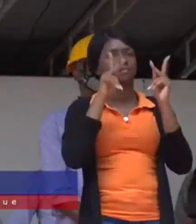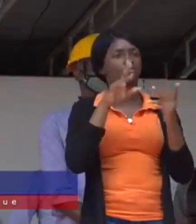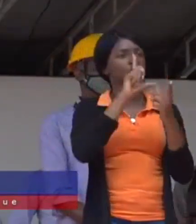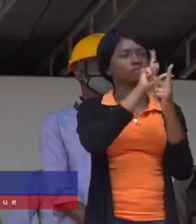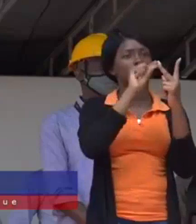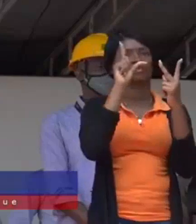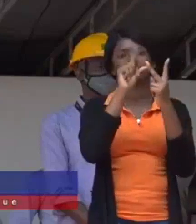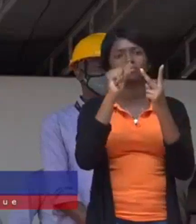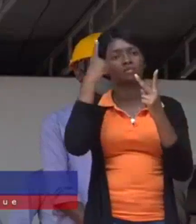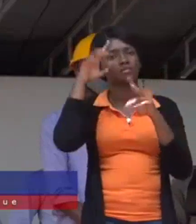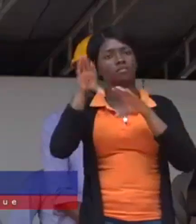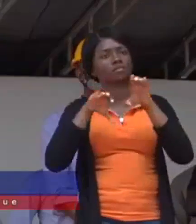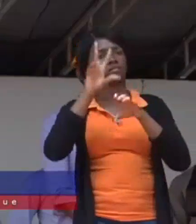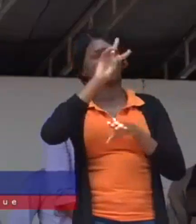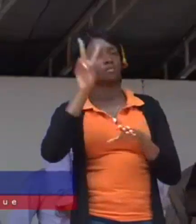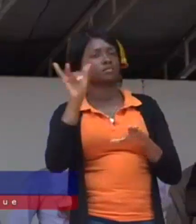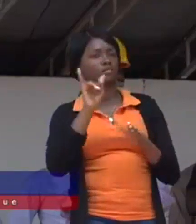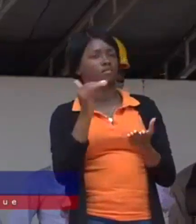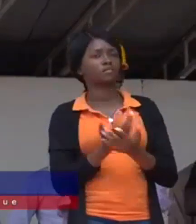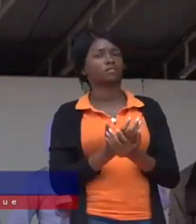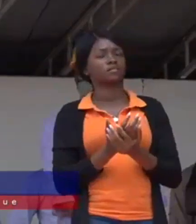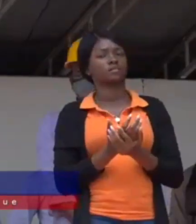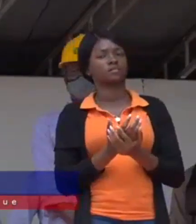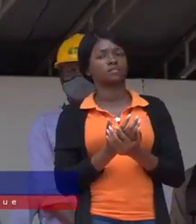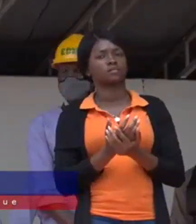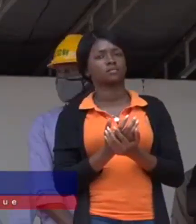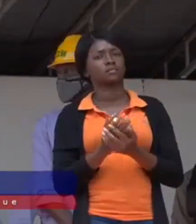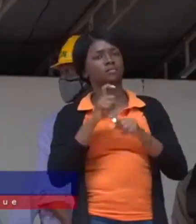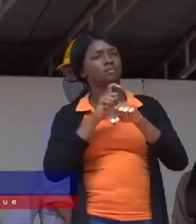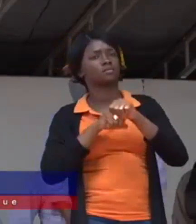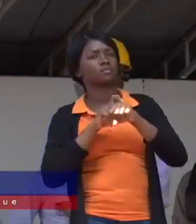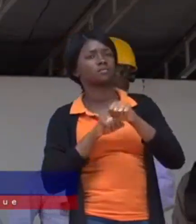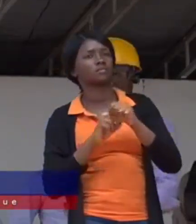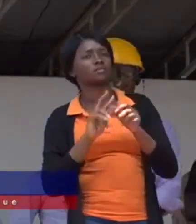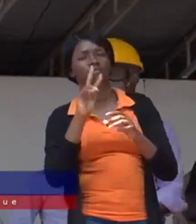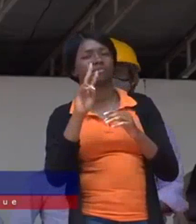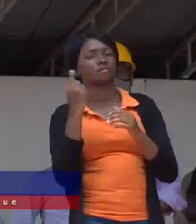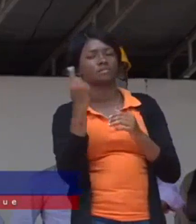métier pour faire gang tout. Gang non, tant bandit a toujours